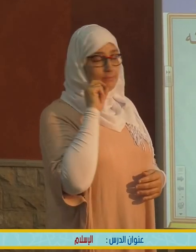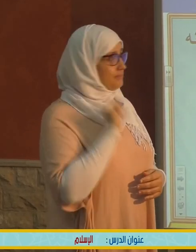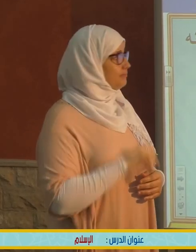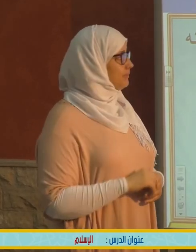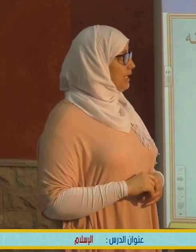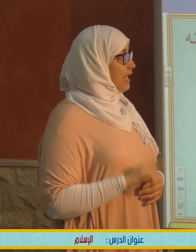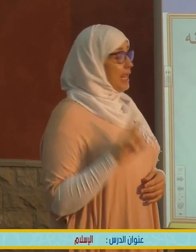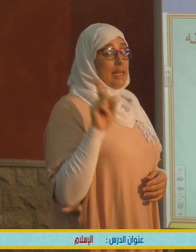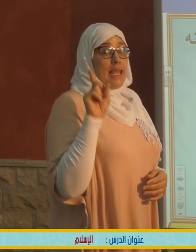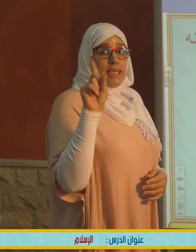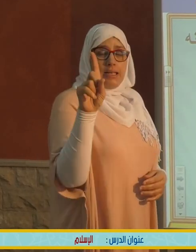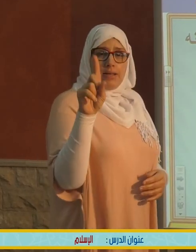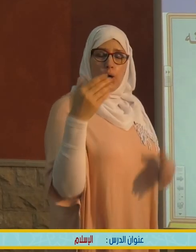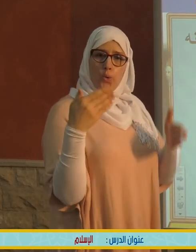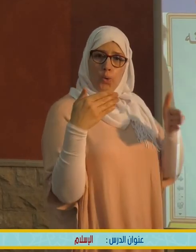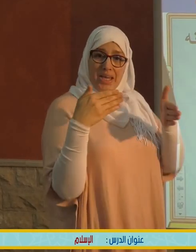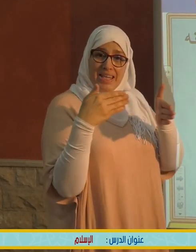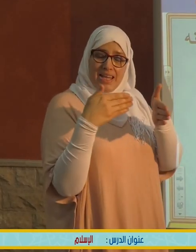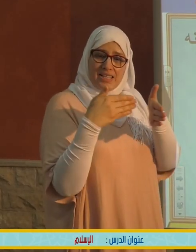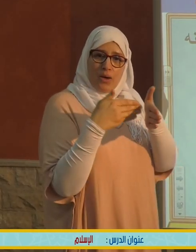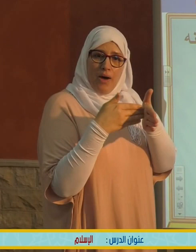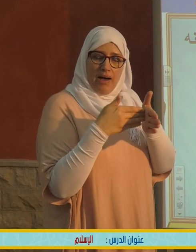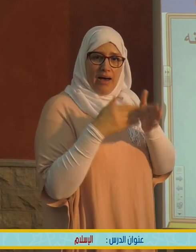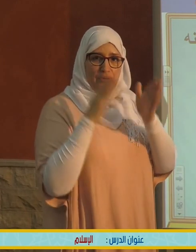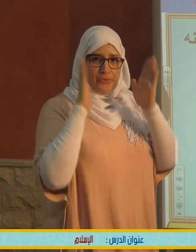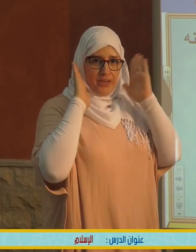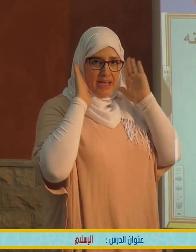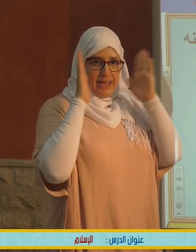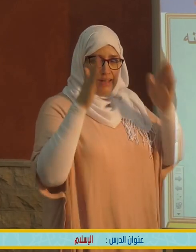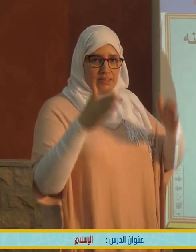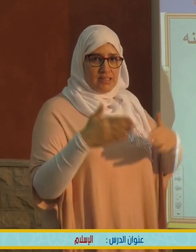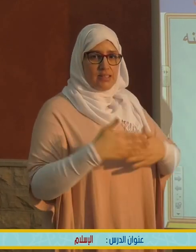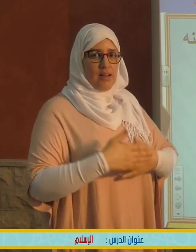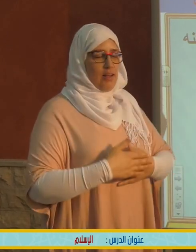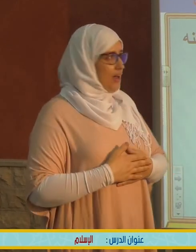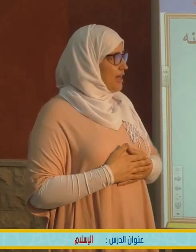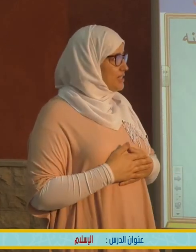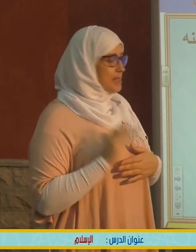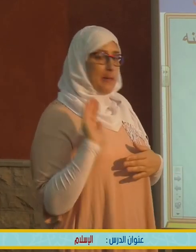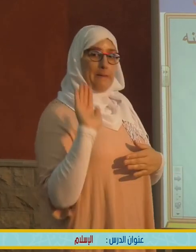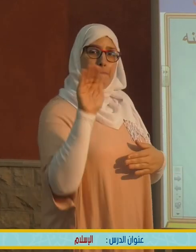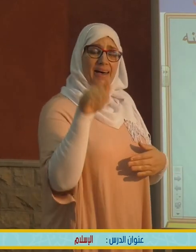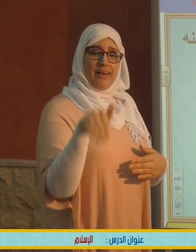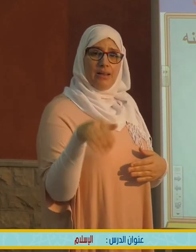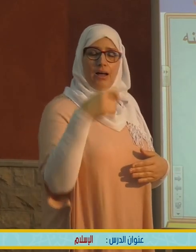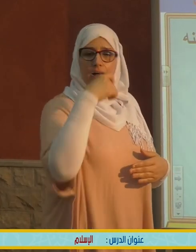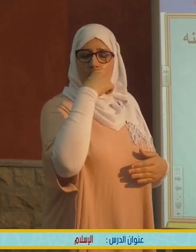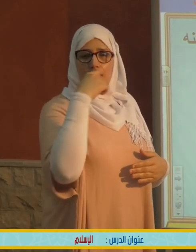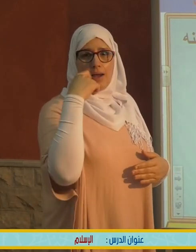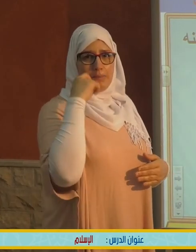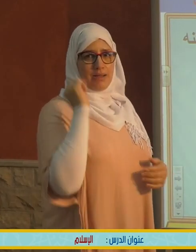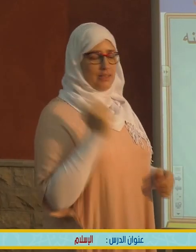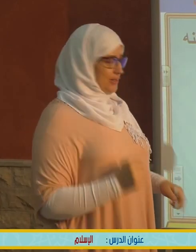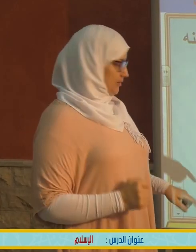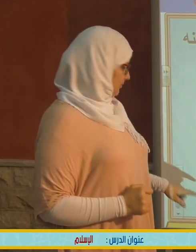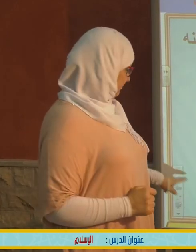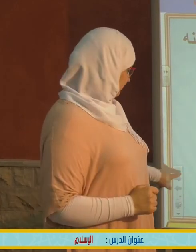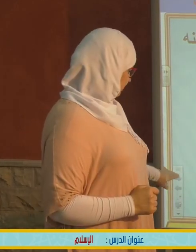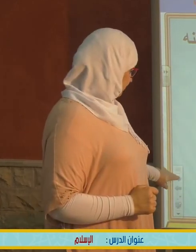رمضان، لكنه يتوقف عن الصلاة بعد رمضان.